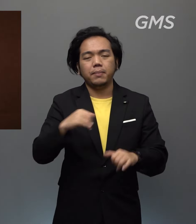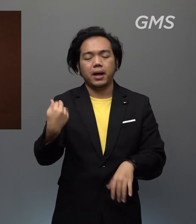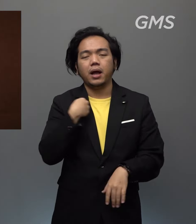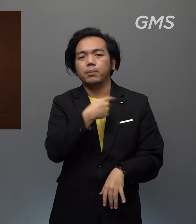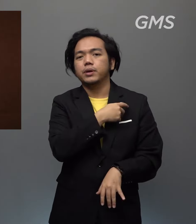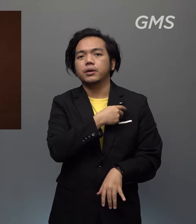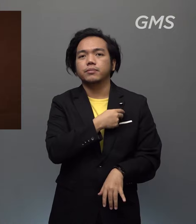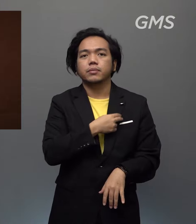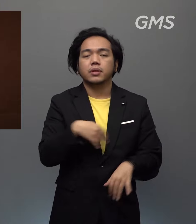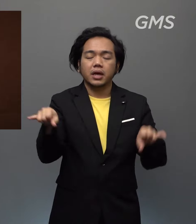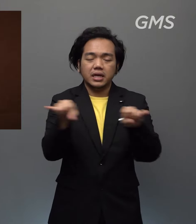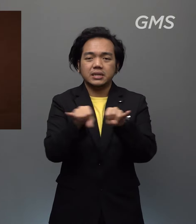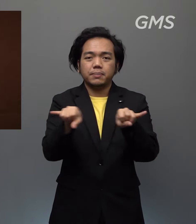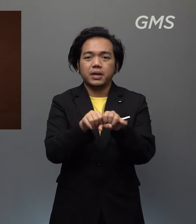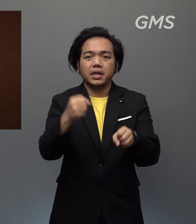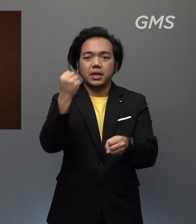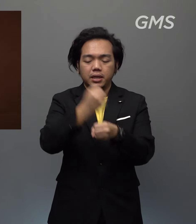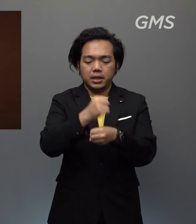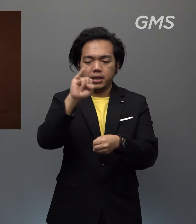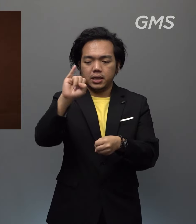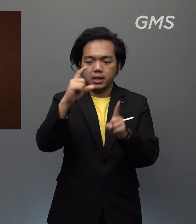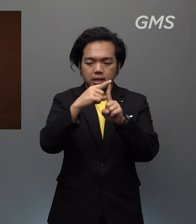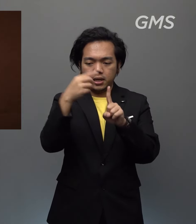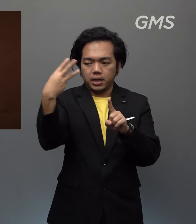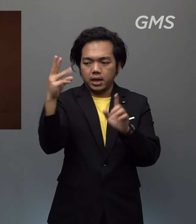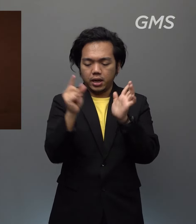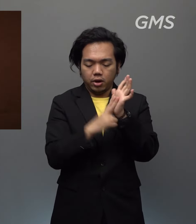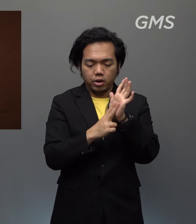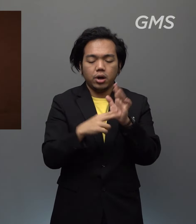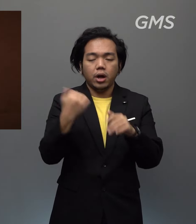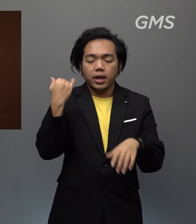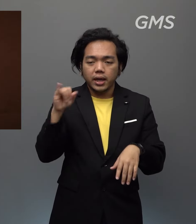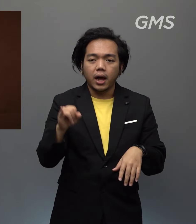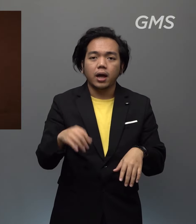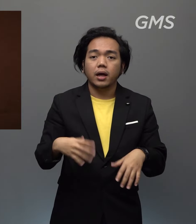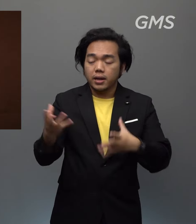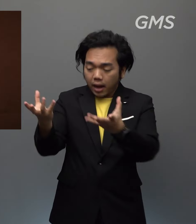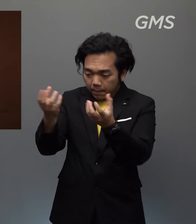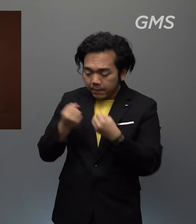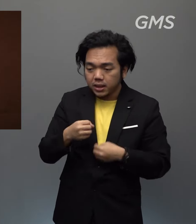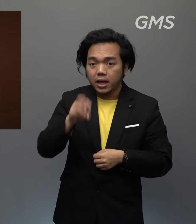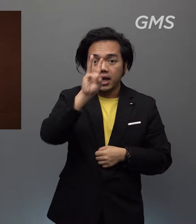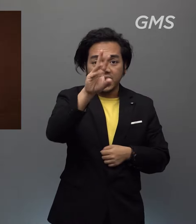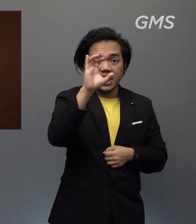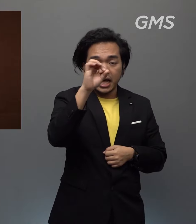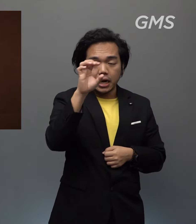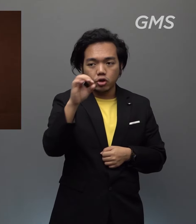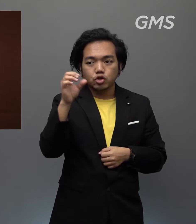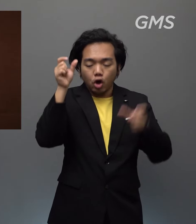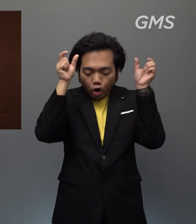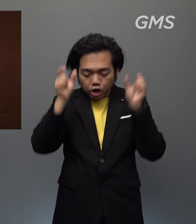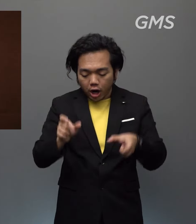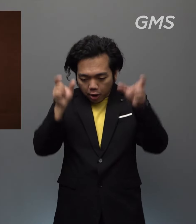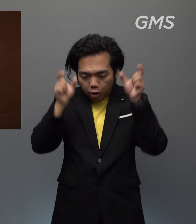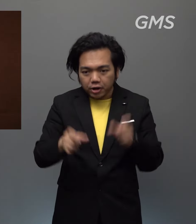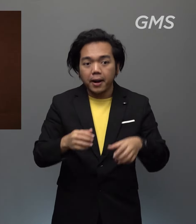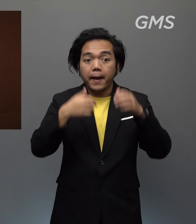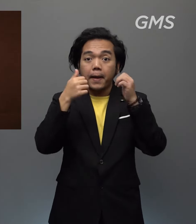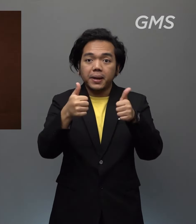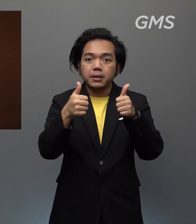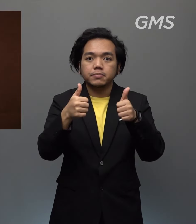ribu orang yang terlihat takut, terpuruk, menderita, kelaparan, kesulitan. Tapi justru